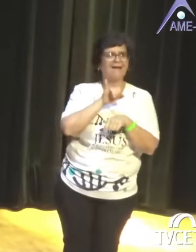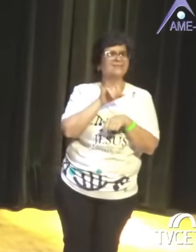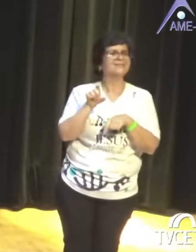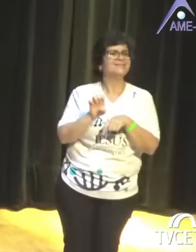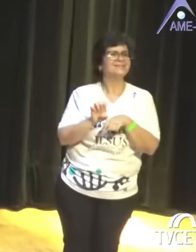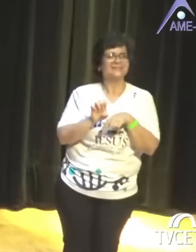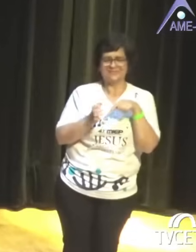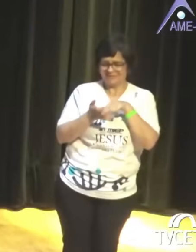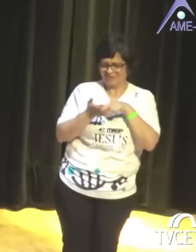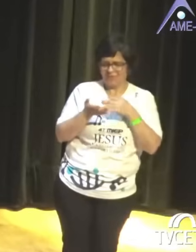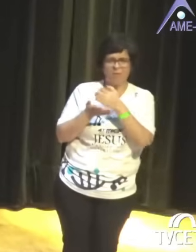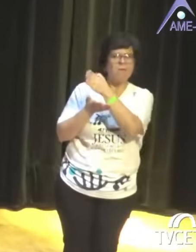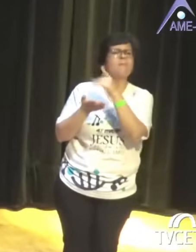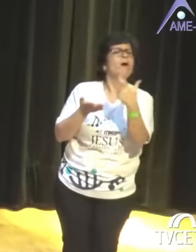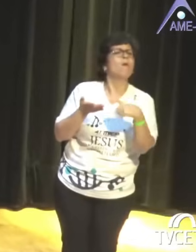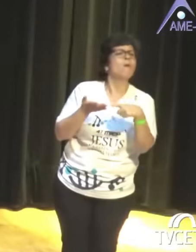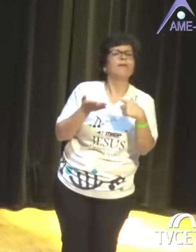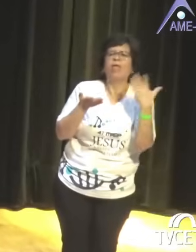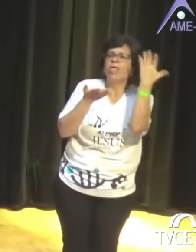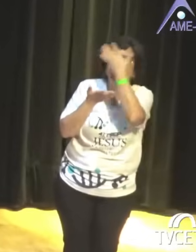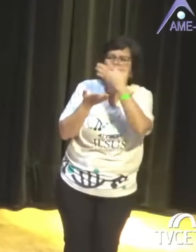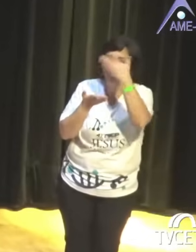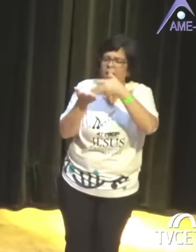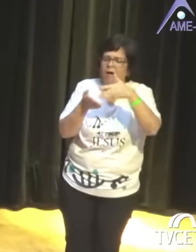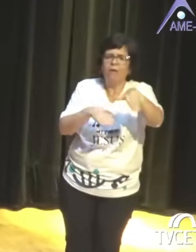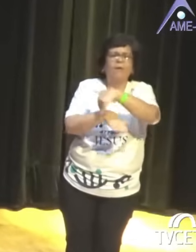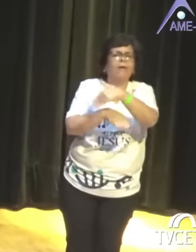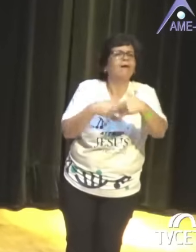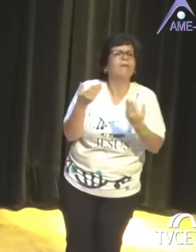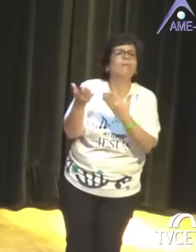Seguir para onde meu amigo você não sabe nemum